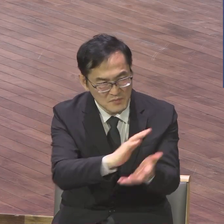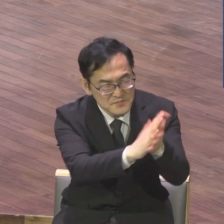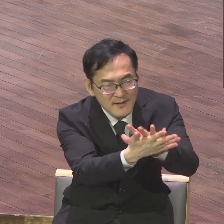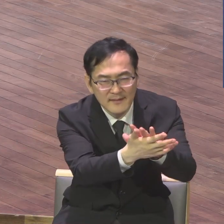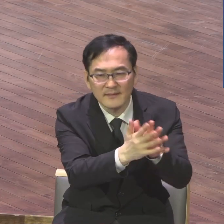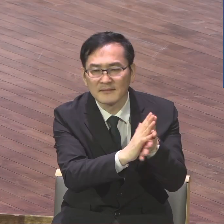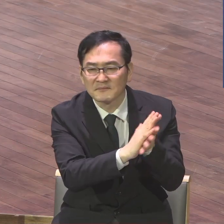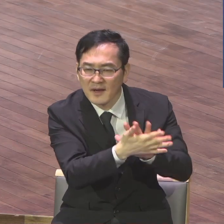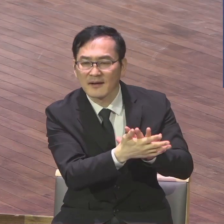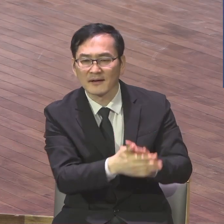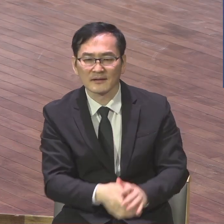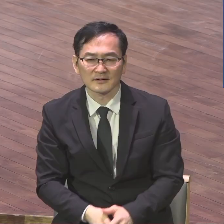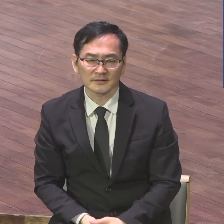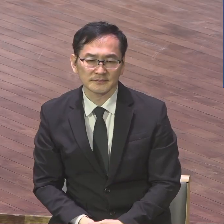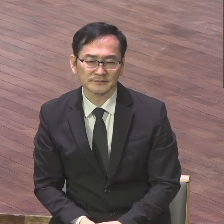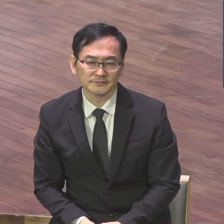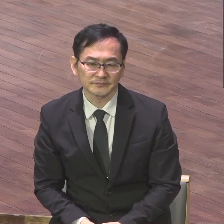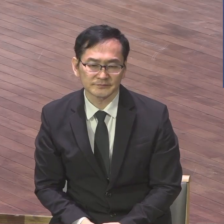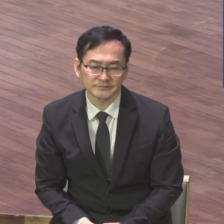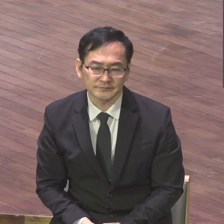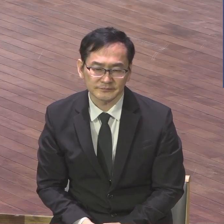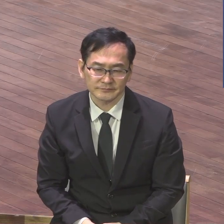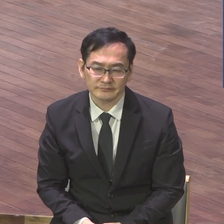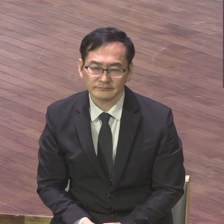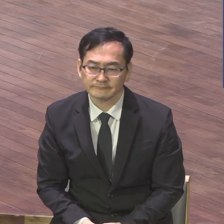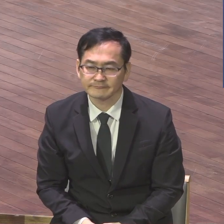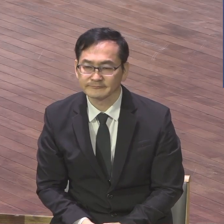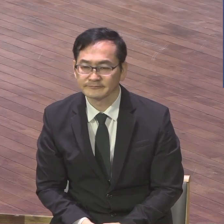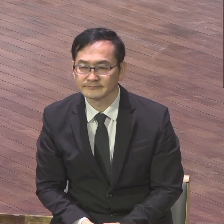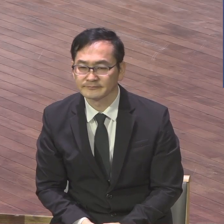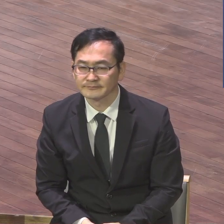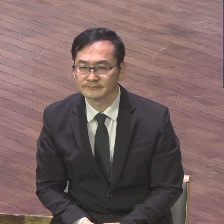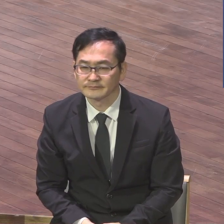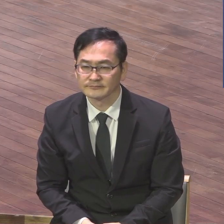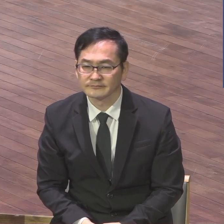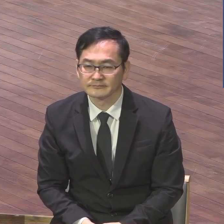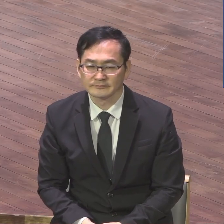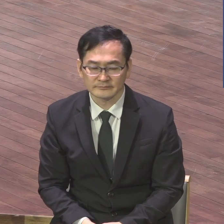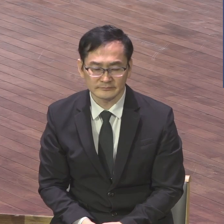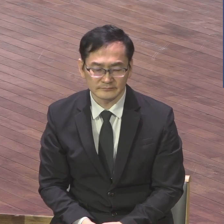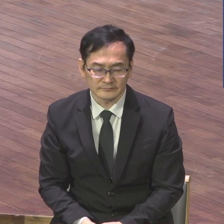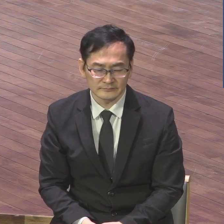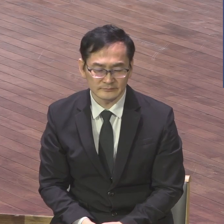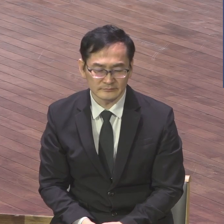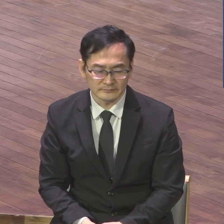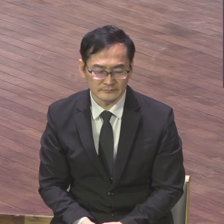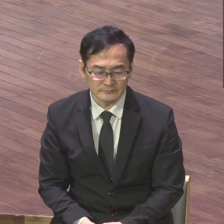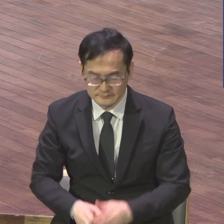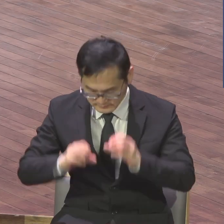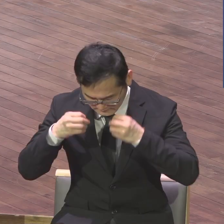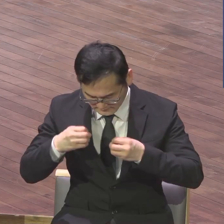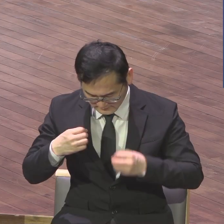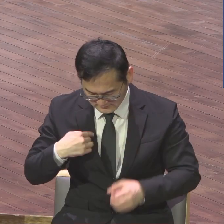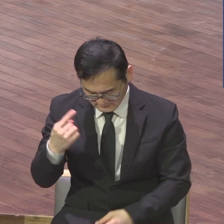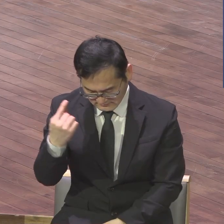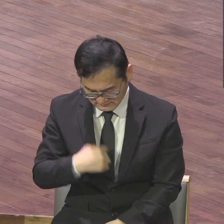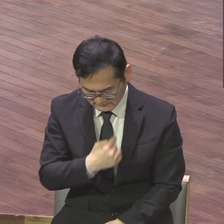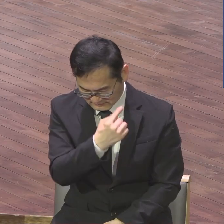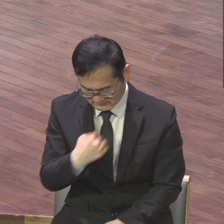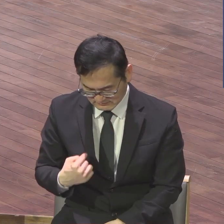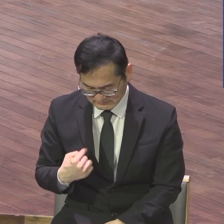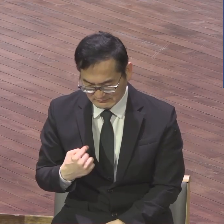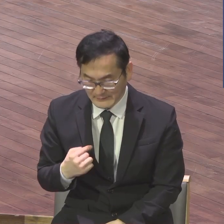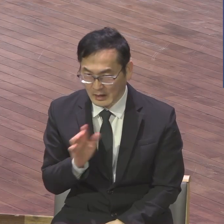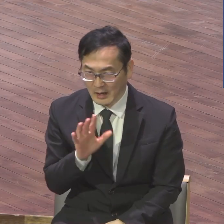성령만이 사람의 마음을 돌이킬 수 있어요. 그러니까 여러분 모습 보고 여러분을 제한하면 안 돼요. 내가 안 하기